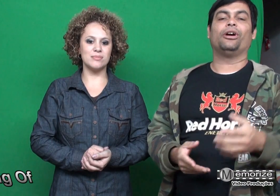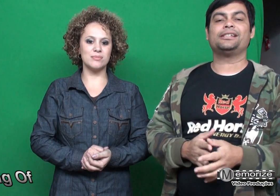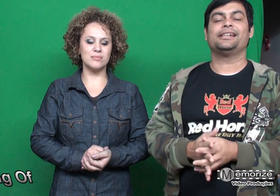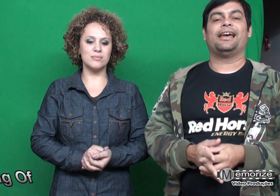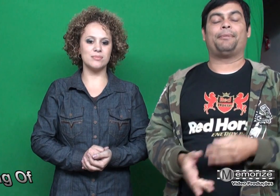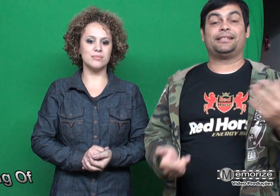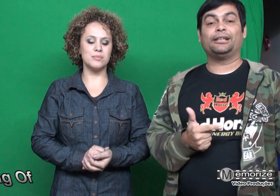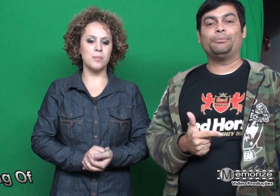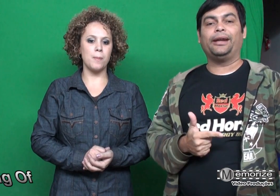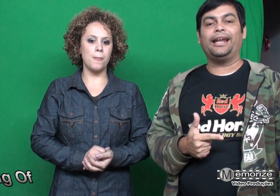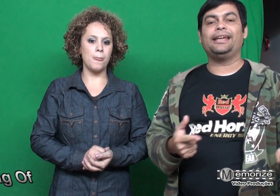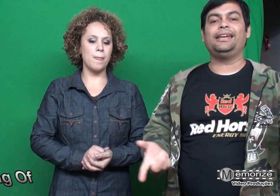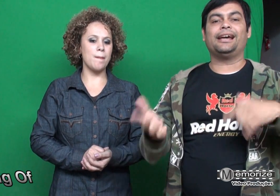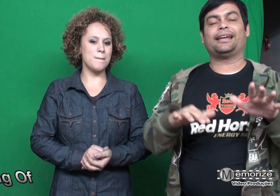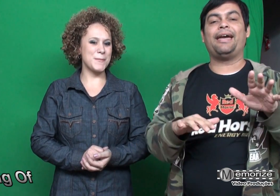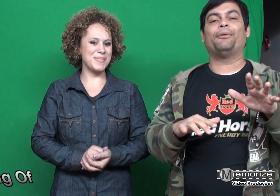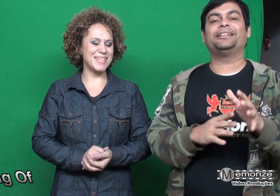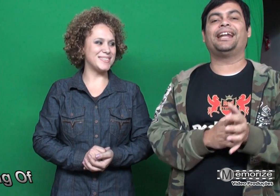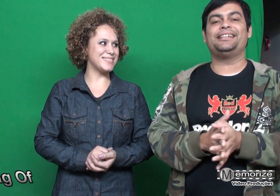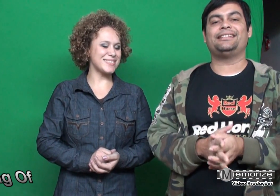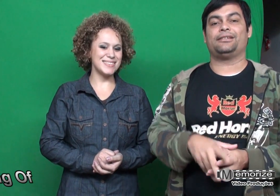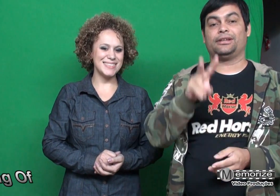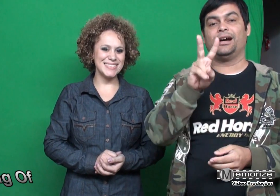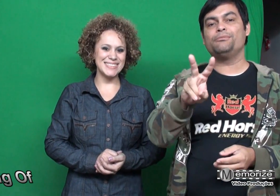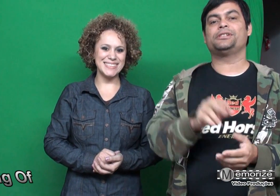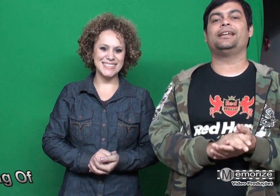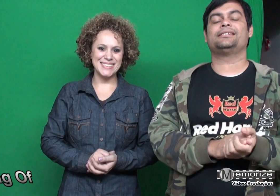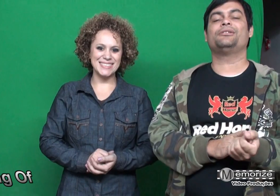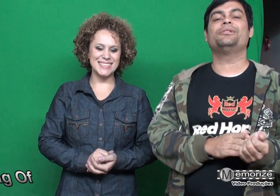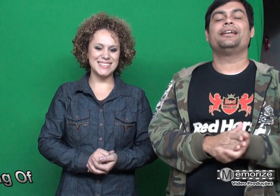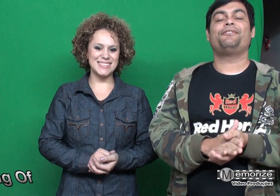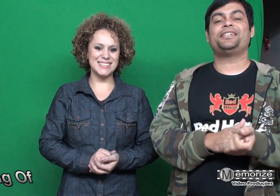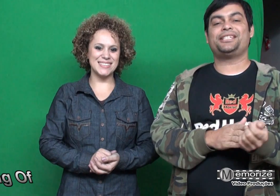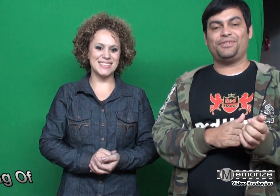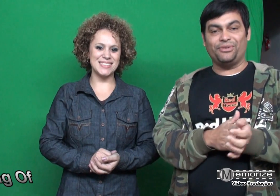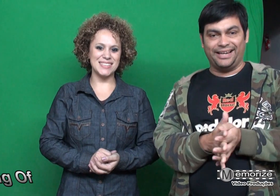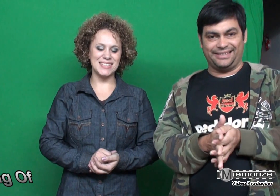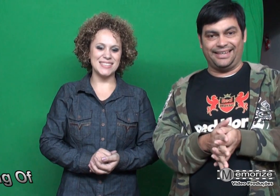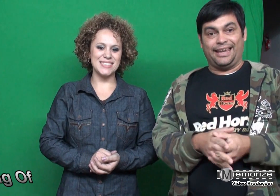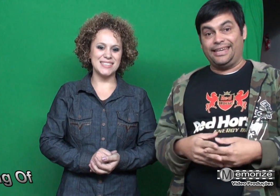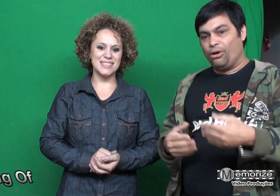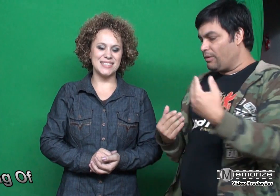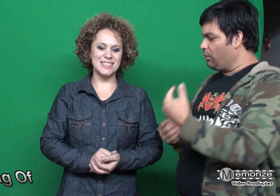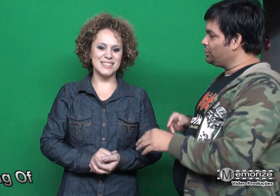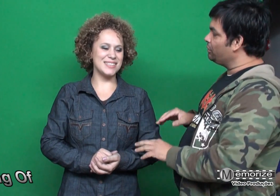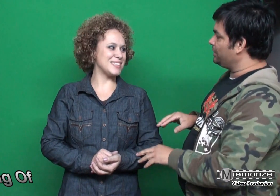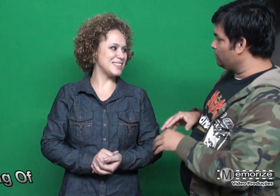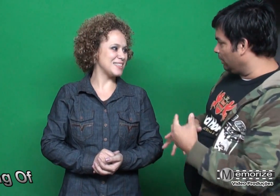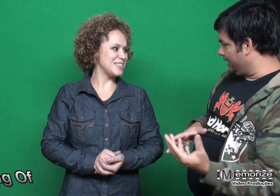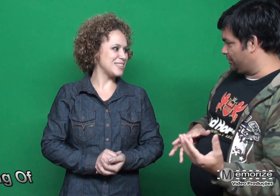Locks, apresentado por ele e a repórter Alice Teles. Ambos eles são deficientes visuais aí. E eu com a Ruth tem um colégio, né?